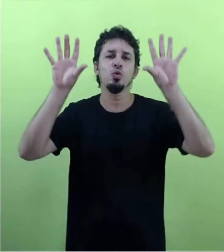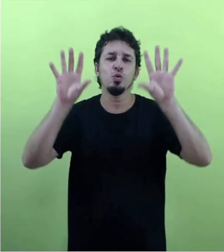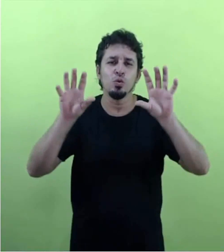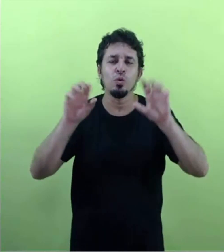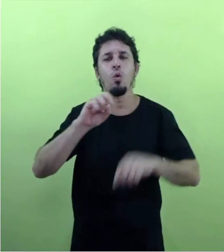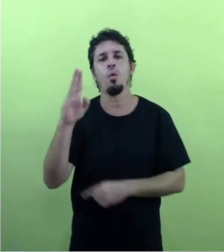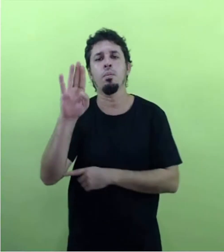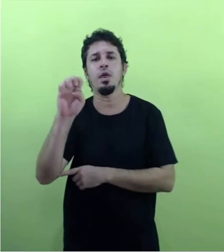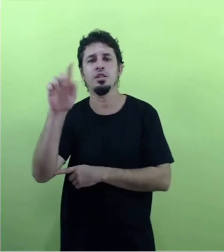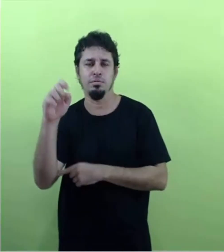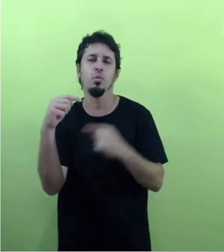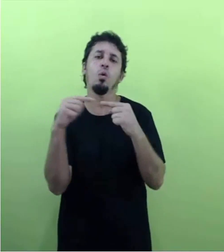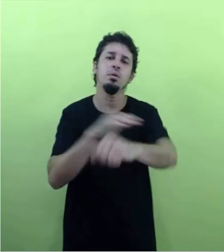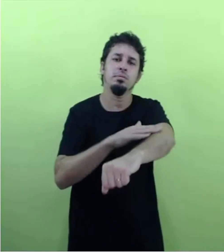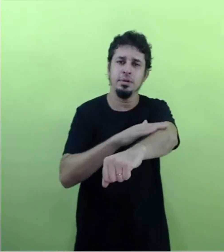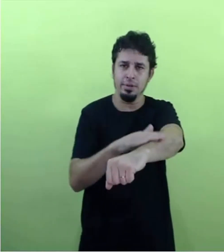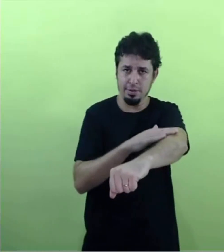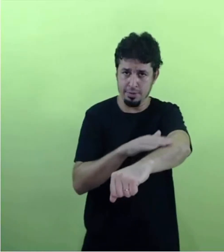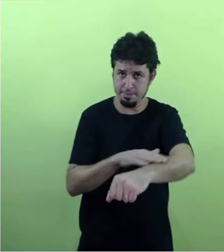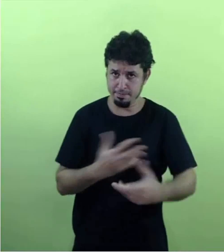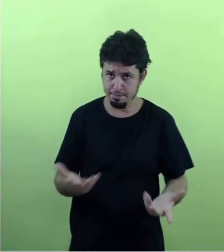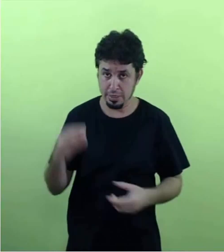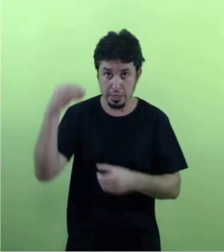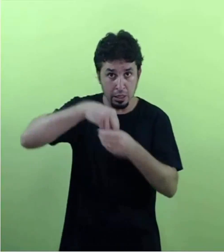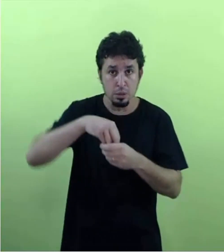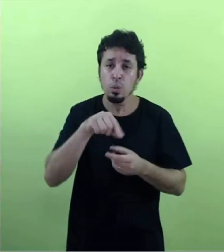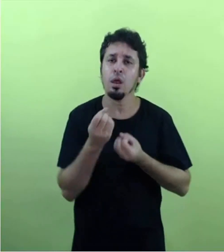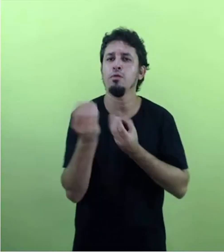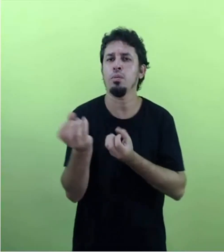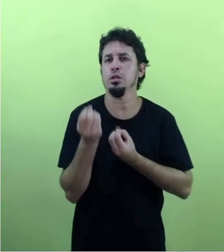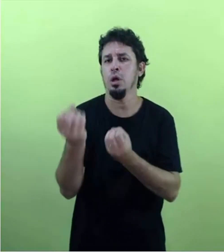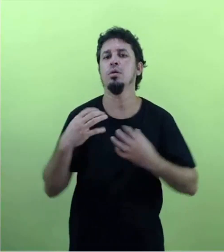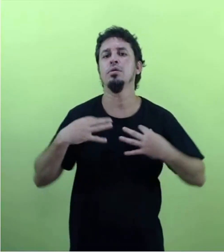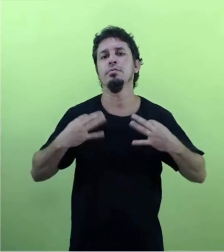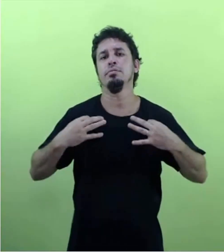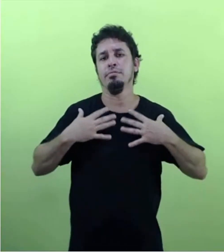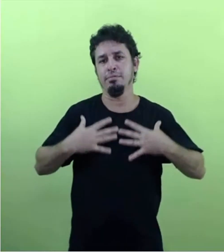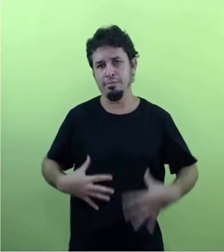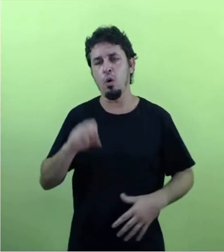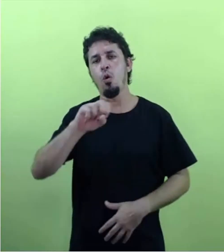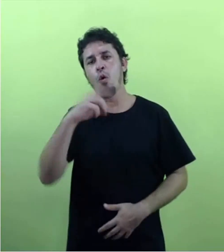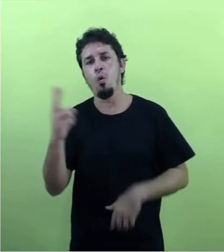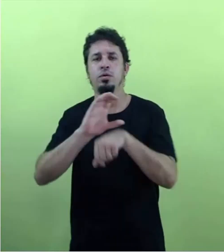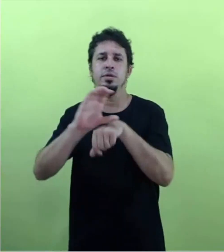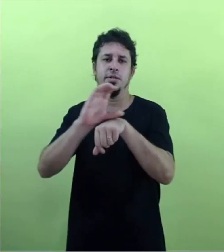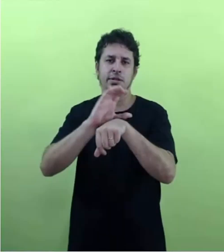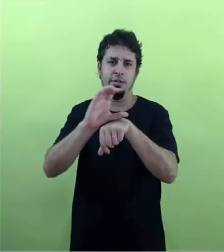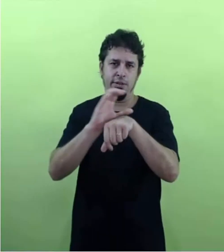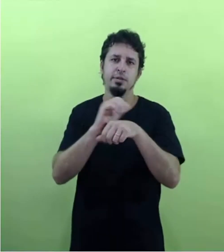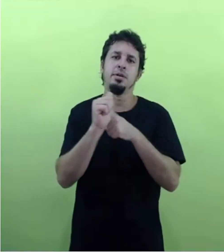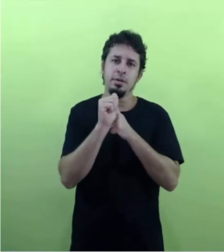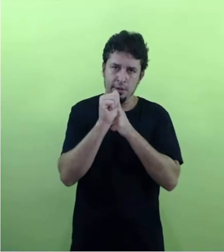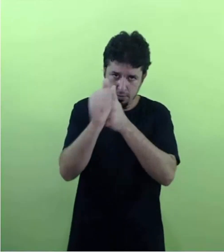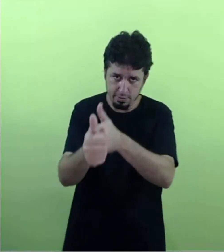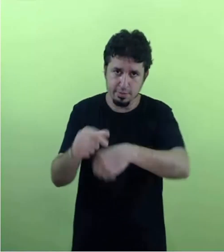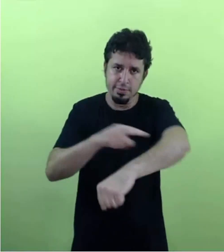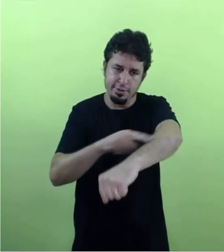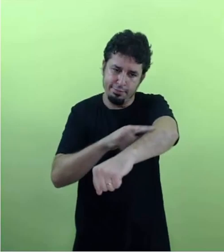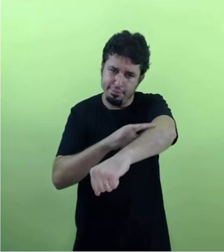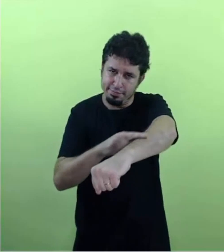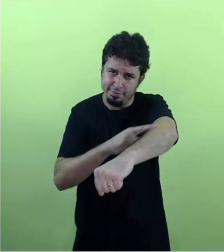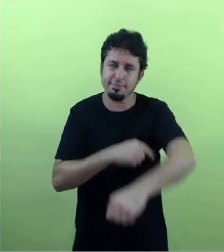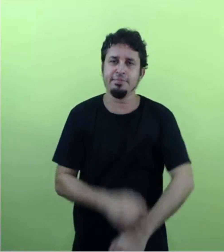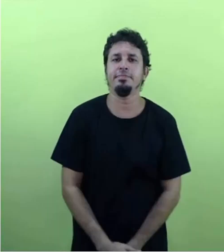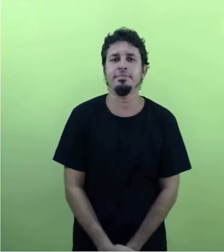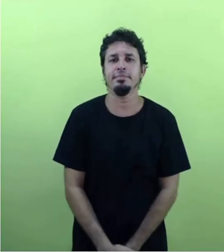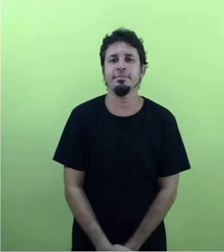bege, de acordo com o tom de pele, enquanto as informações do rodapé são com camisa preta ou cinza, de acordo com o tom